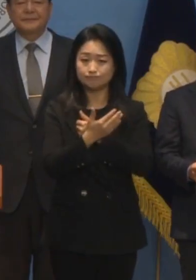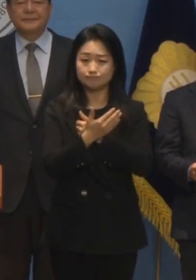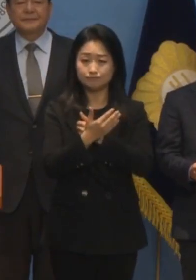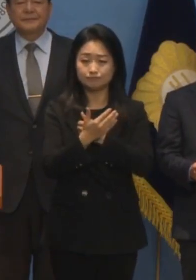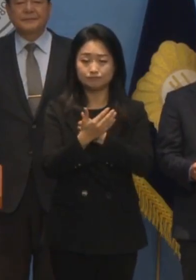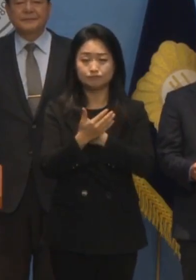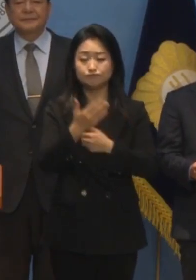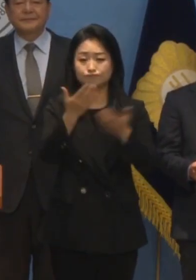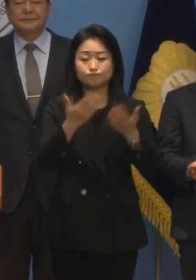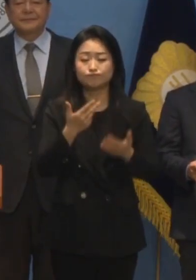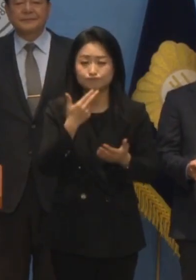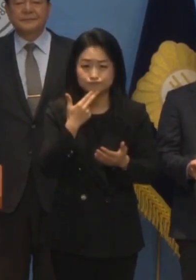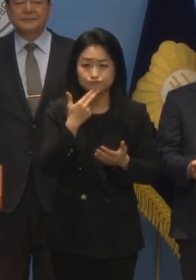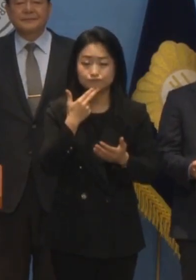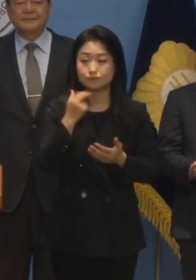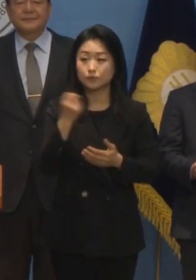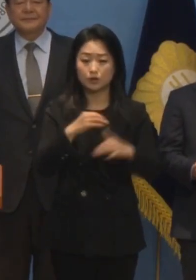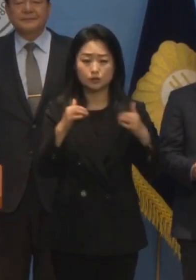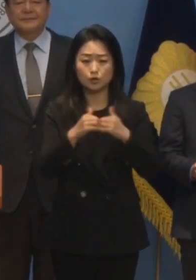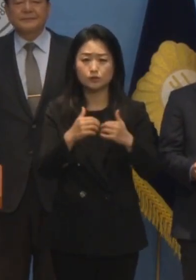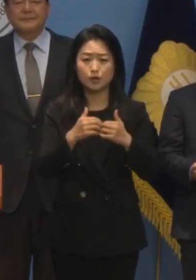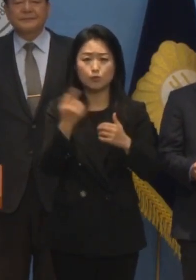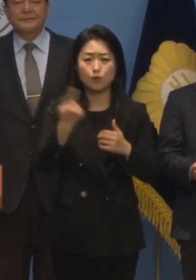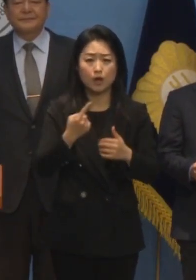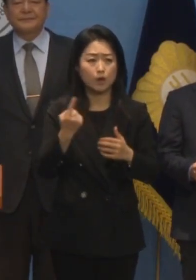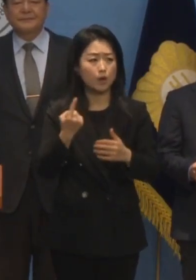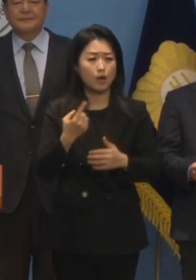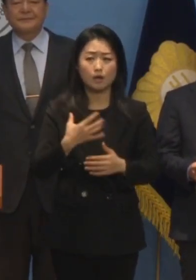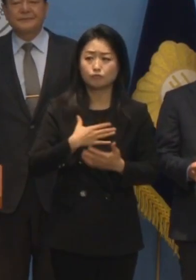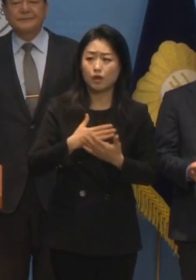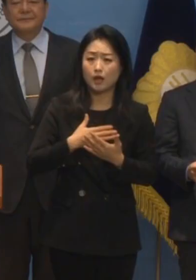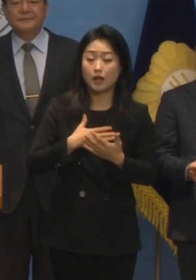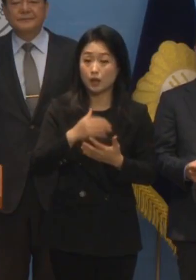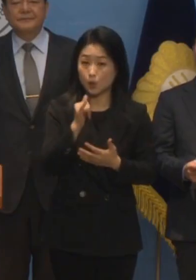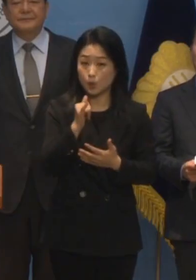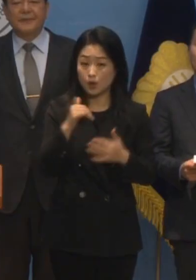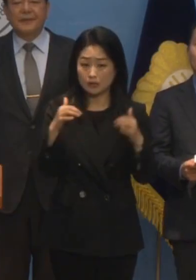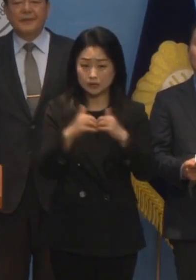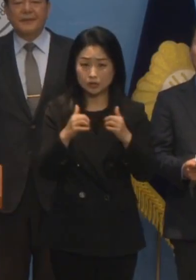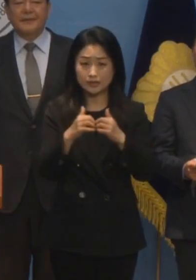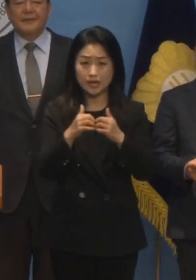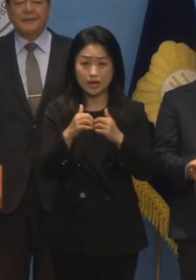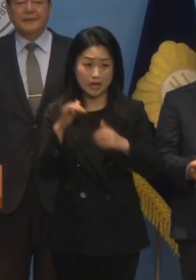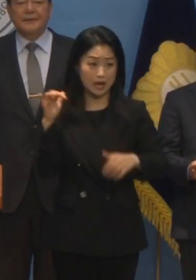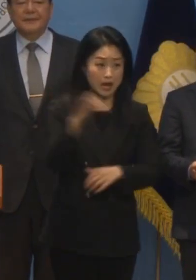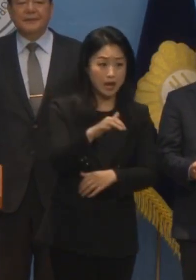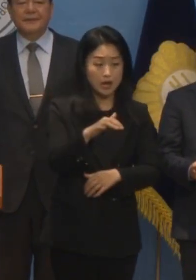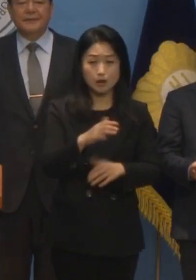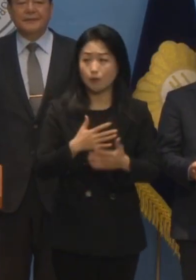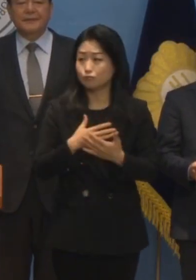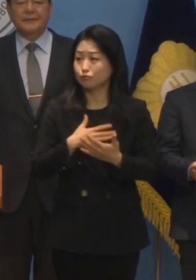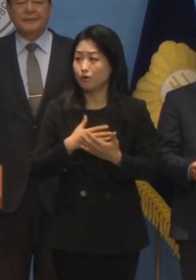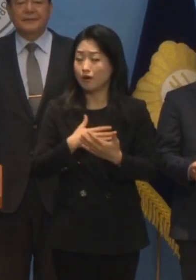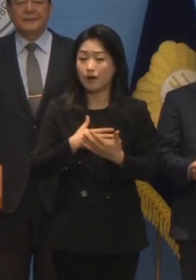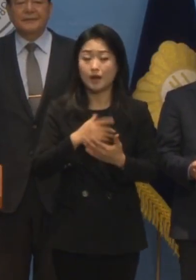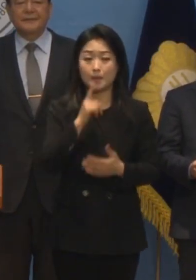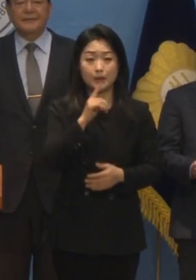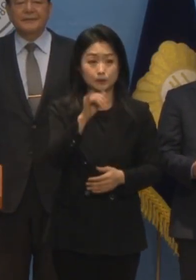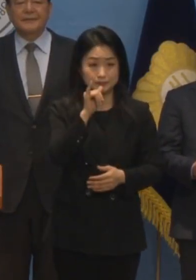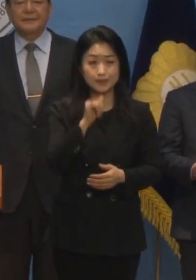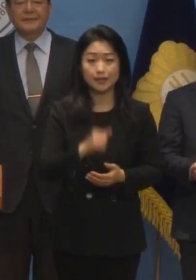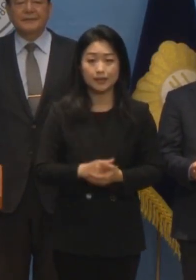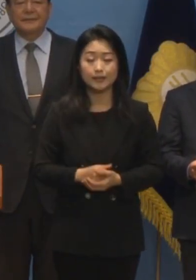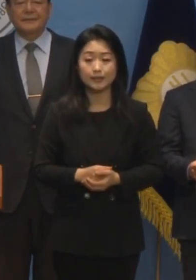있습니다. 전쟁 날까 두려운 게 아니라 전쟁 내일까 두렵다는 국민의 목소리가